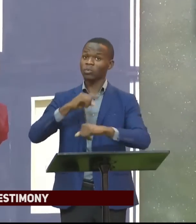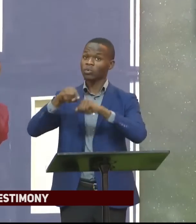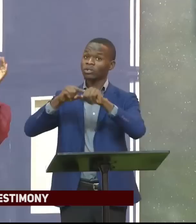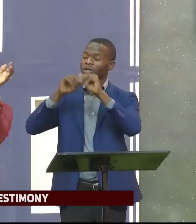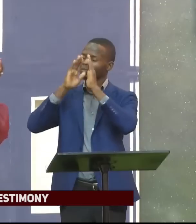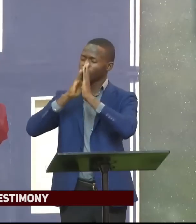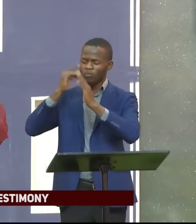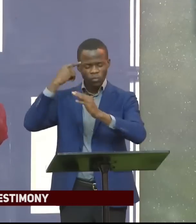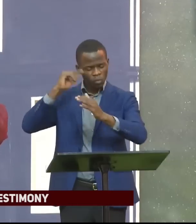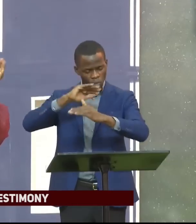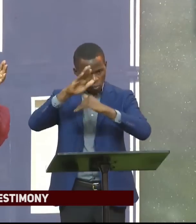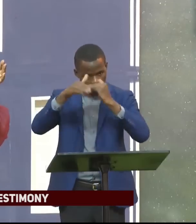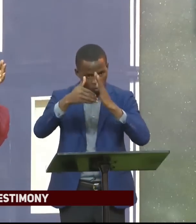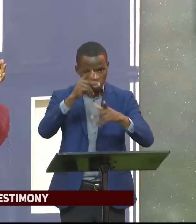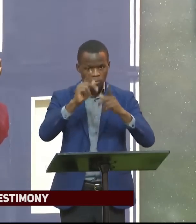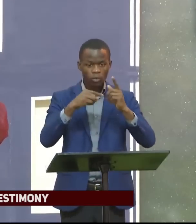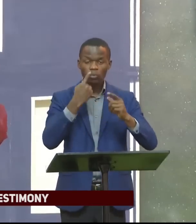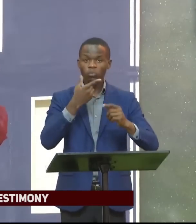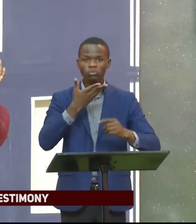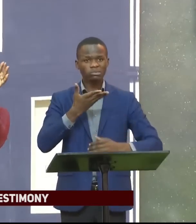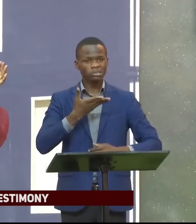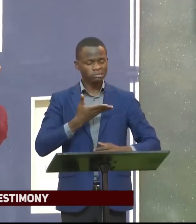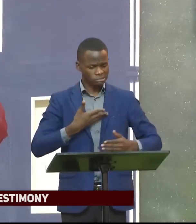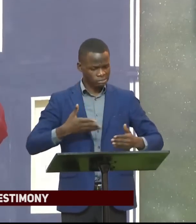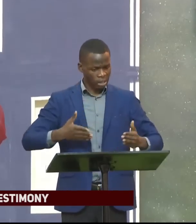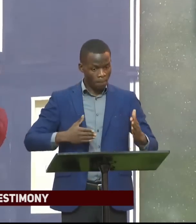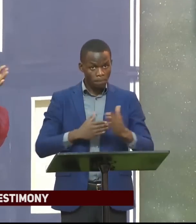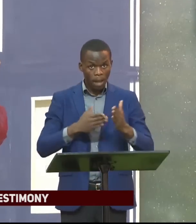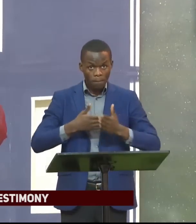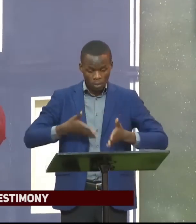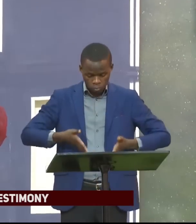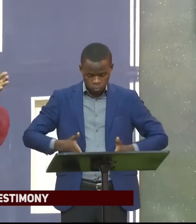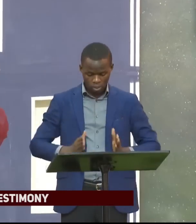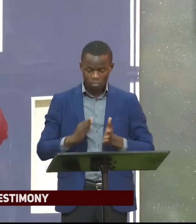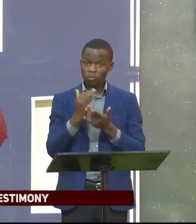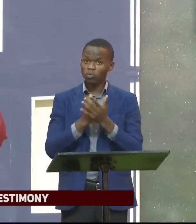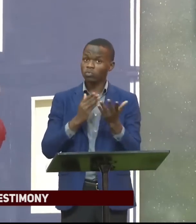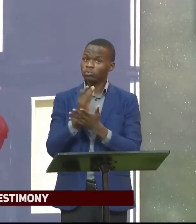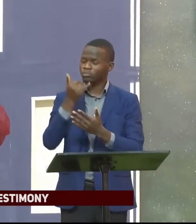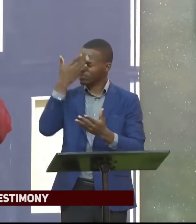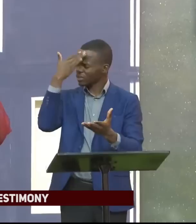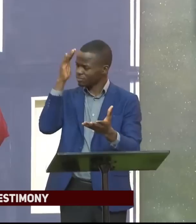n'abantu bonna abalina obugumba. Nzikiriza nti Katonda agenda